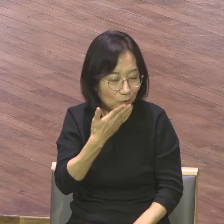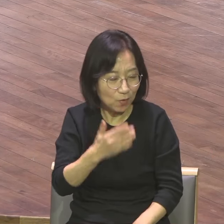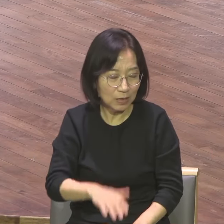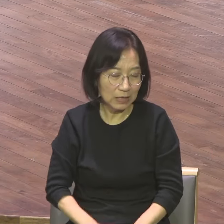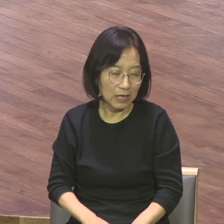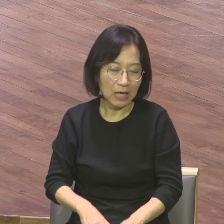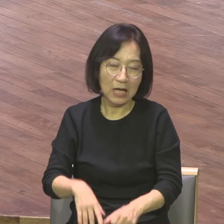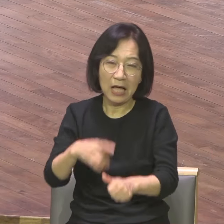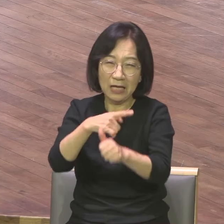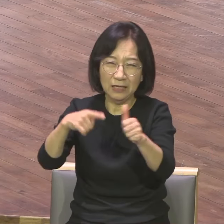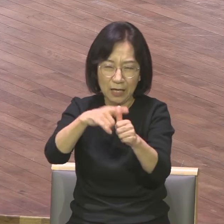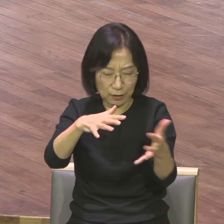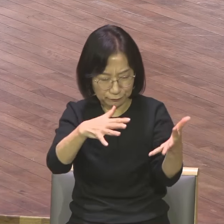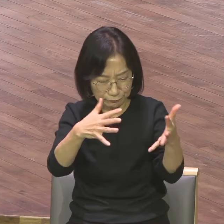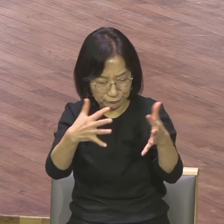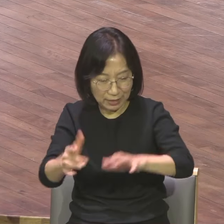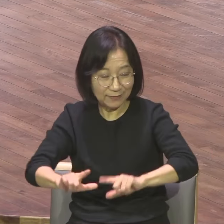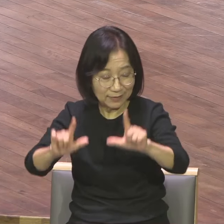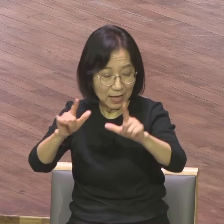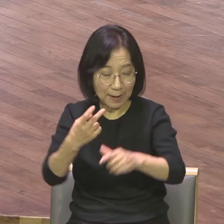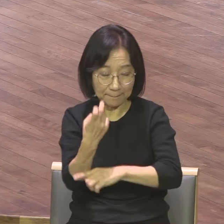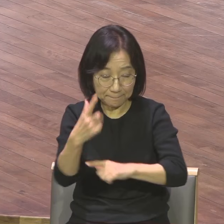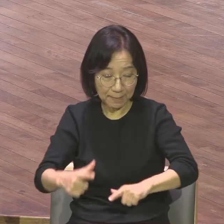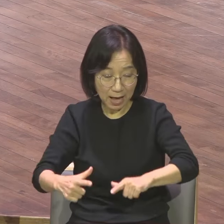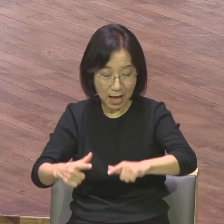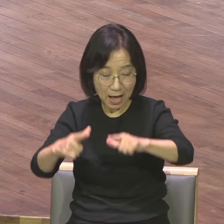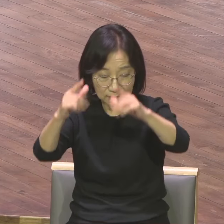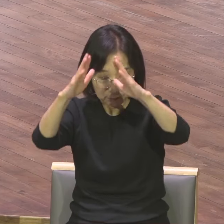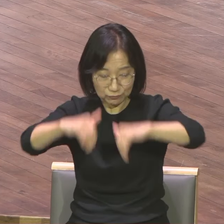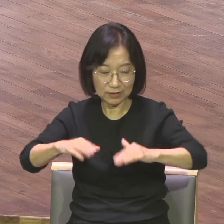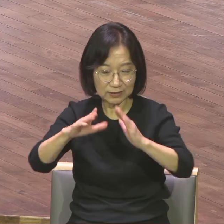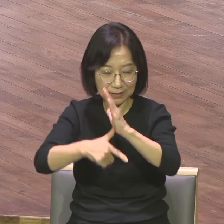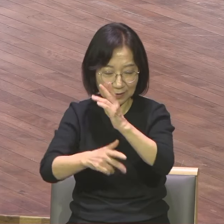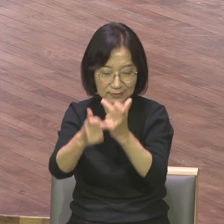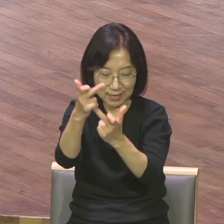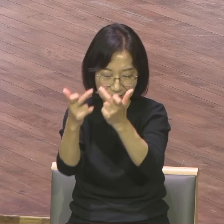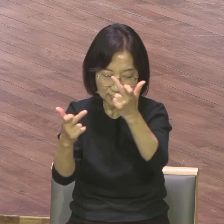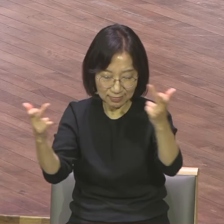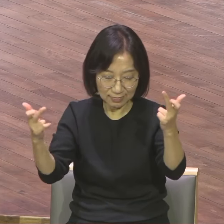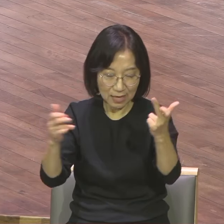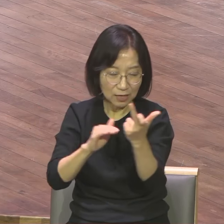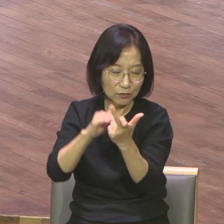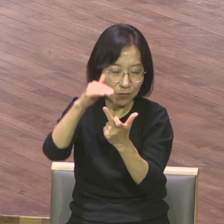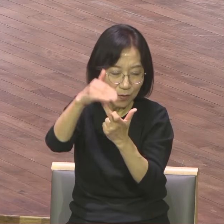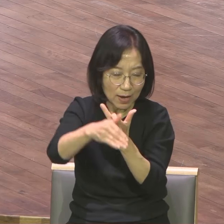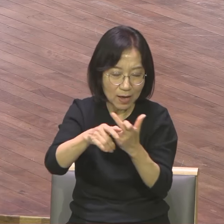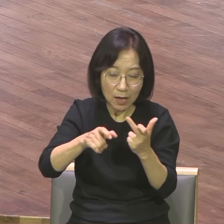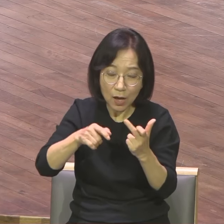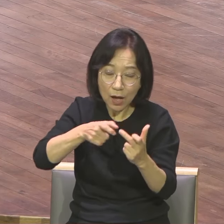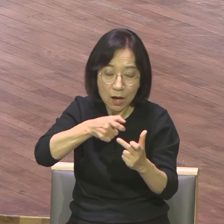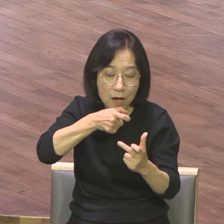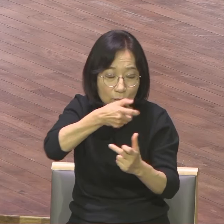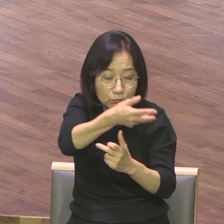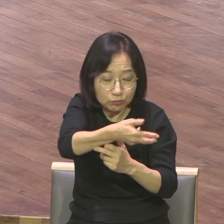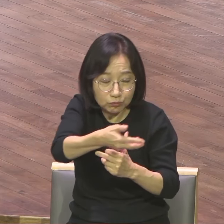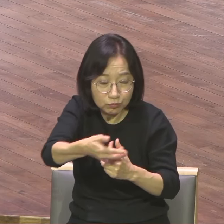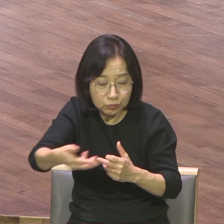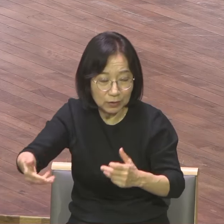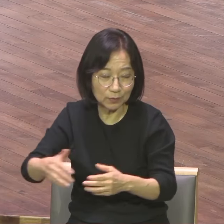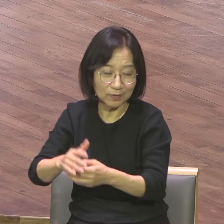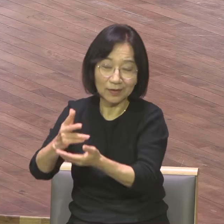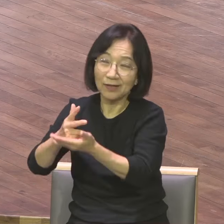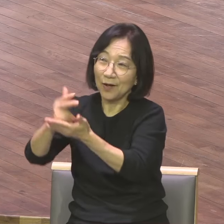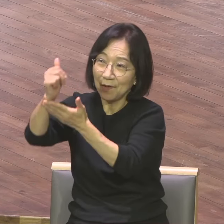날 망대가 무너질 때에 고산마다 줄령마다 그 위에 겨울과 시냇물이 흐를 것이며 여호와께서 자기